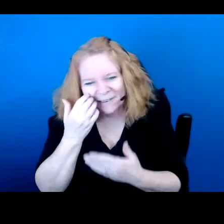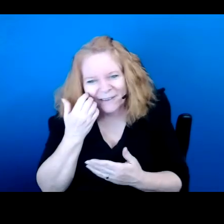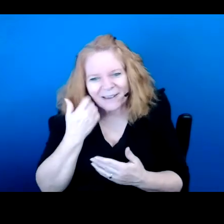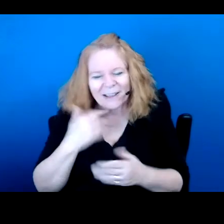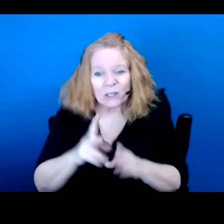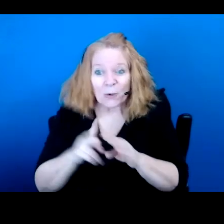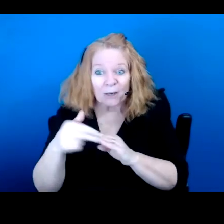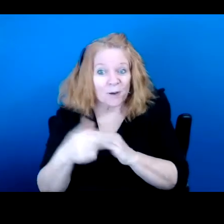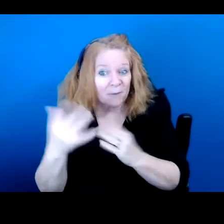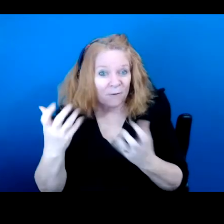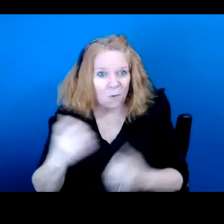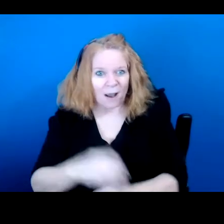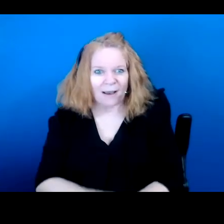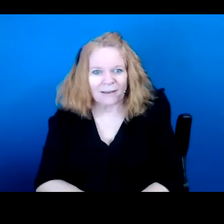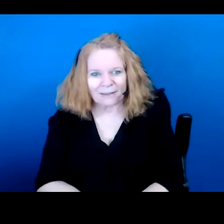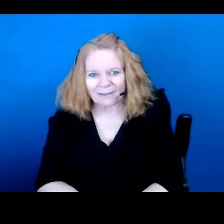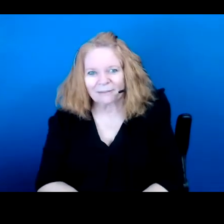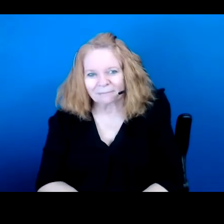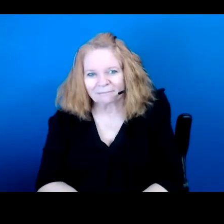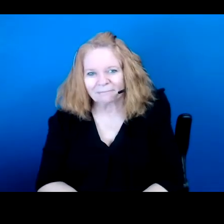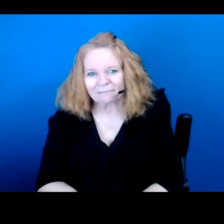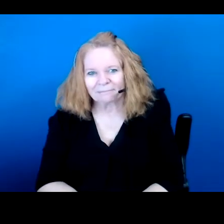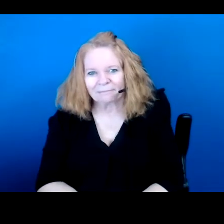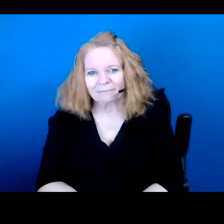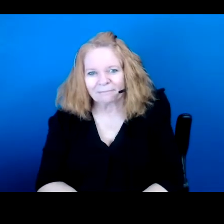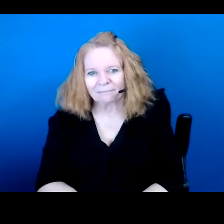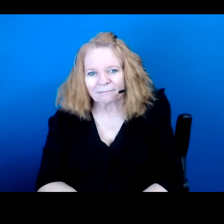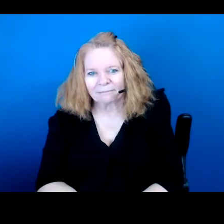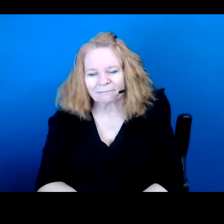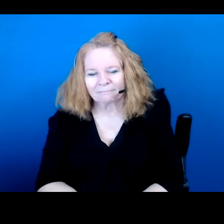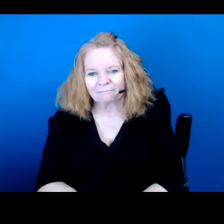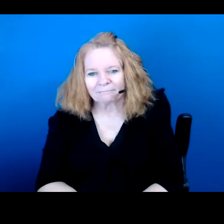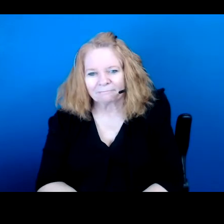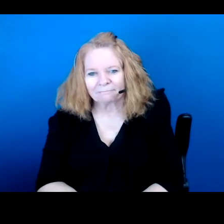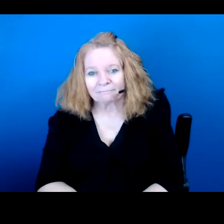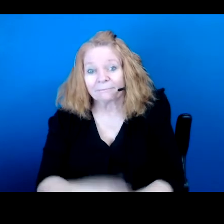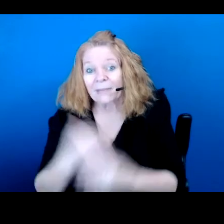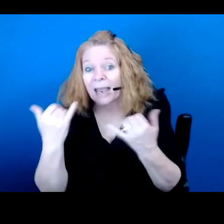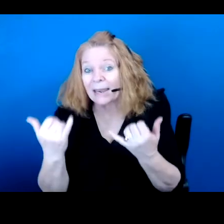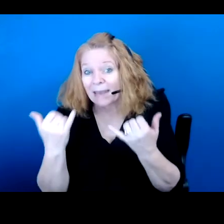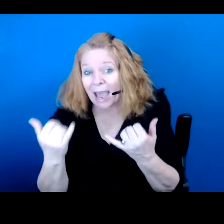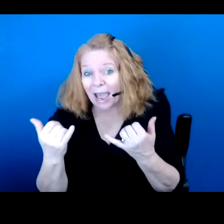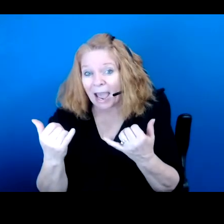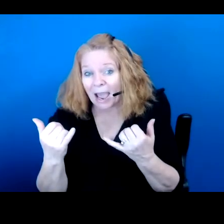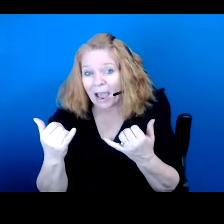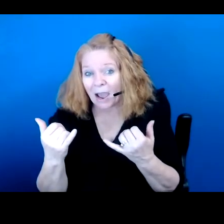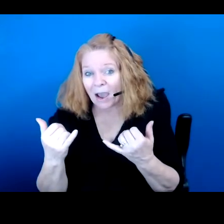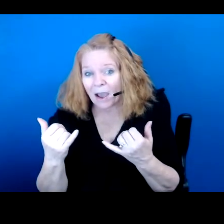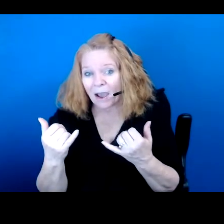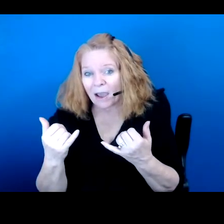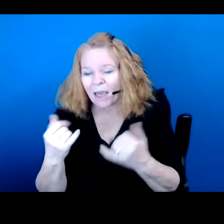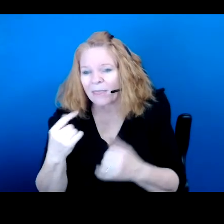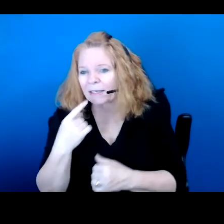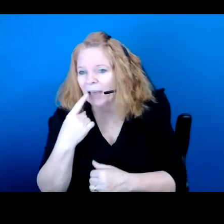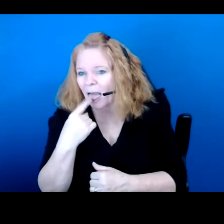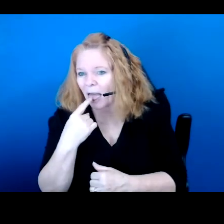si las ven demasiado largas también las pueden cortar pero aquí está el mío y ya tiene